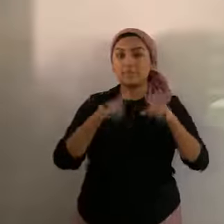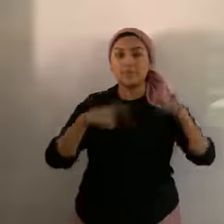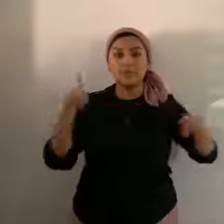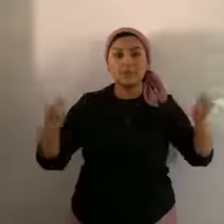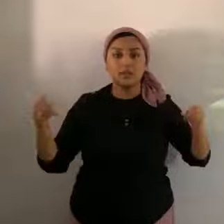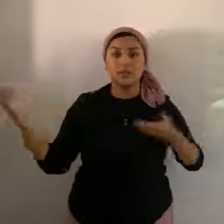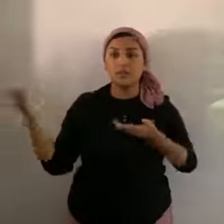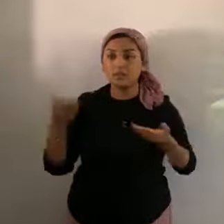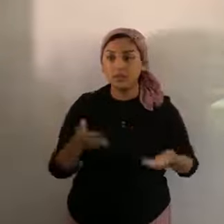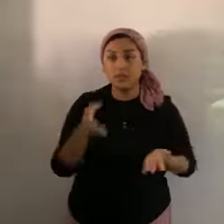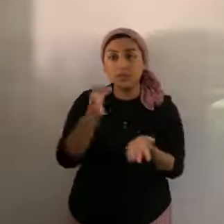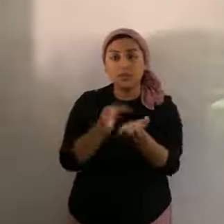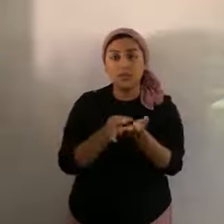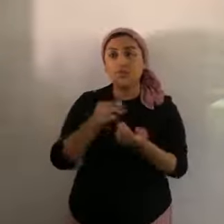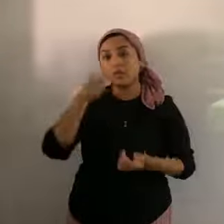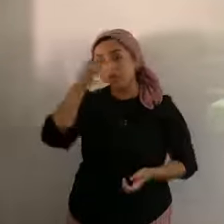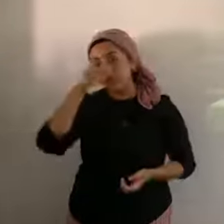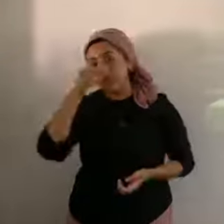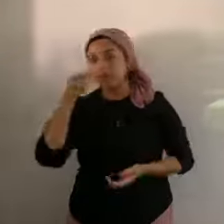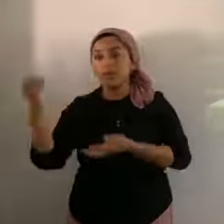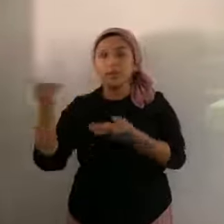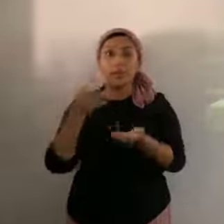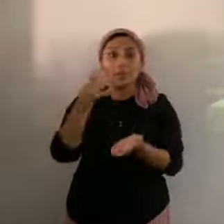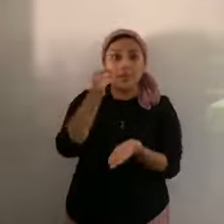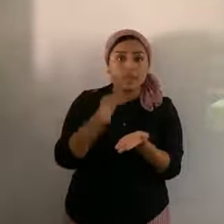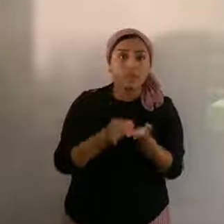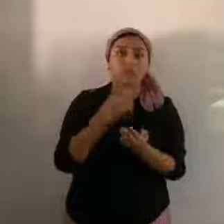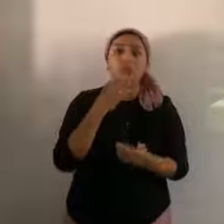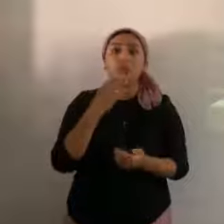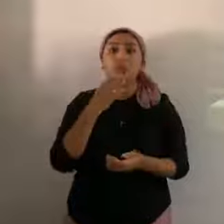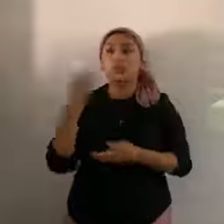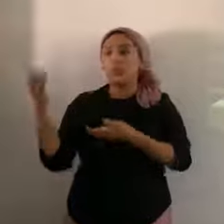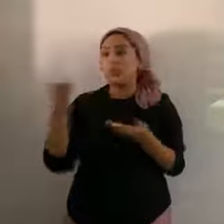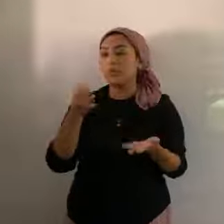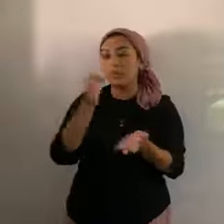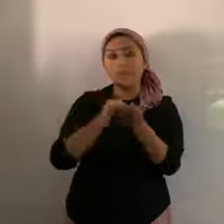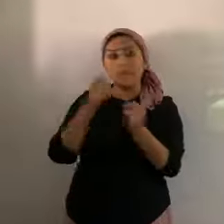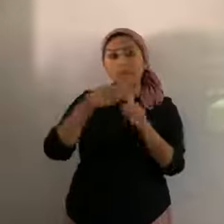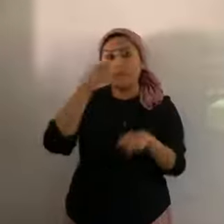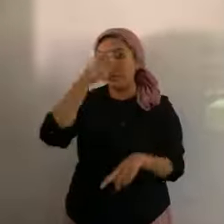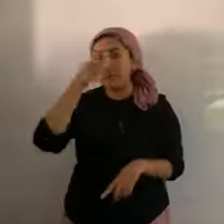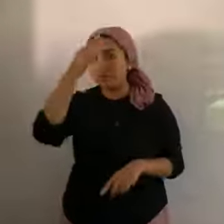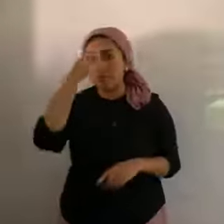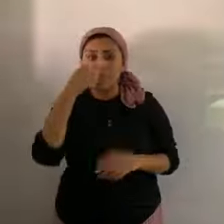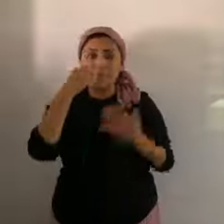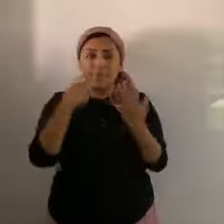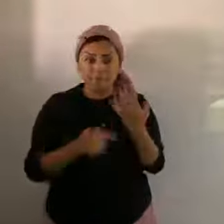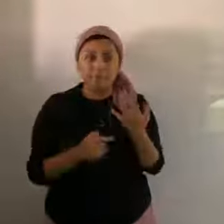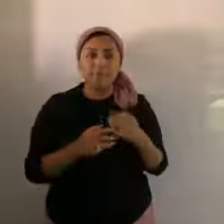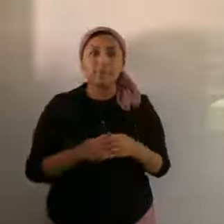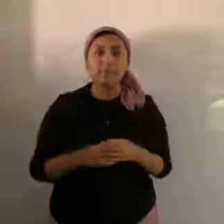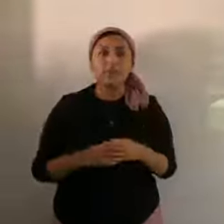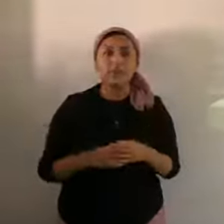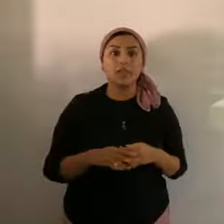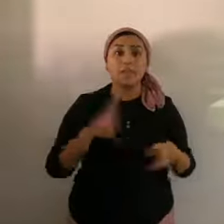monedas romanas, monedas griegas, o bien la misma moneda judía. Ahora, ahorita voy a administrar sobre eso. Entonces,